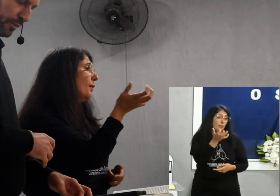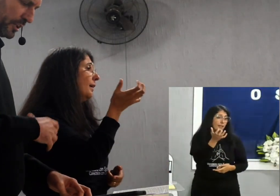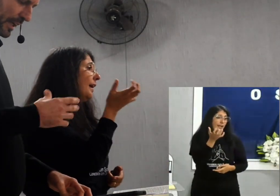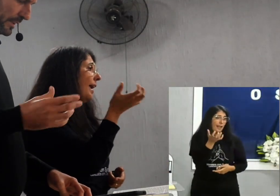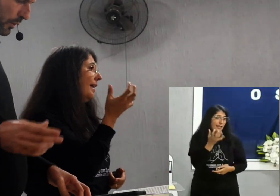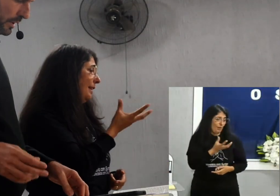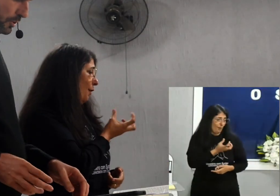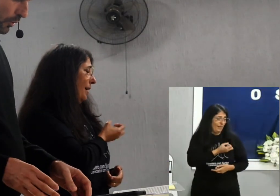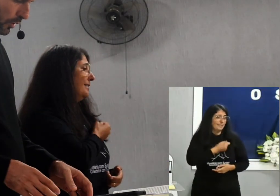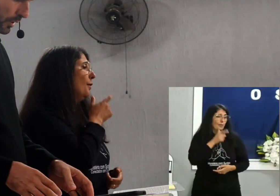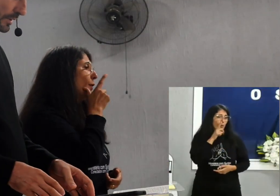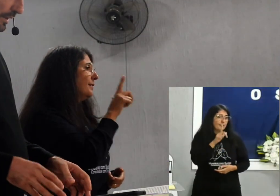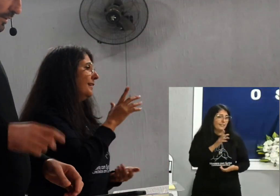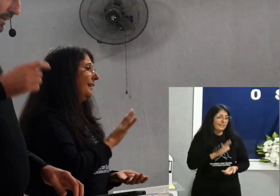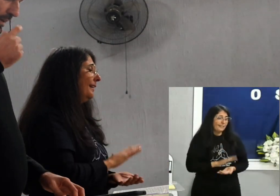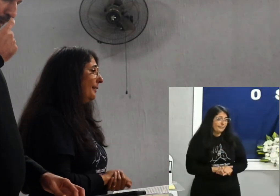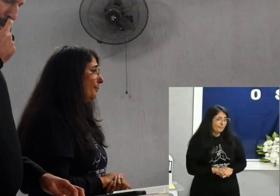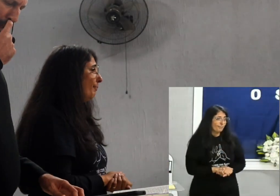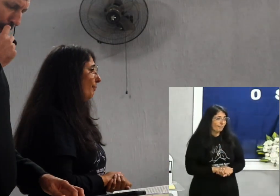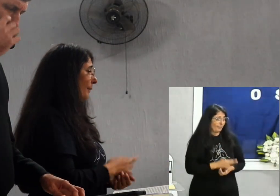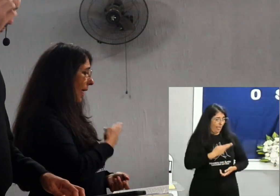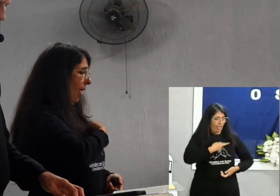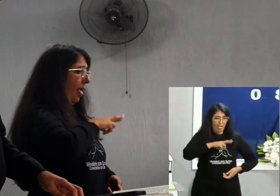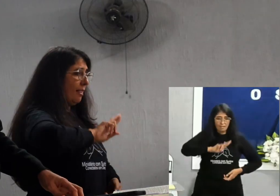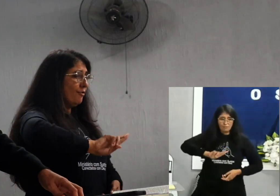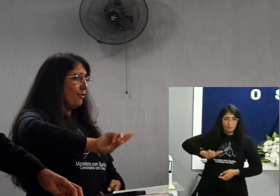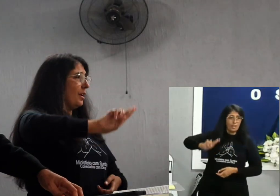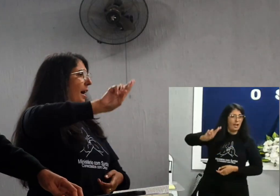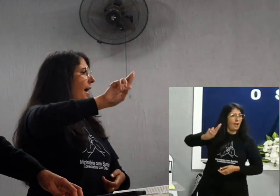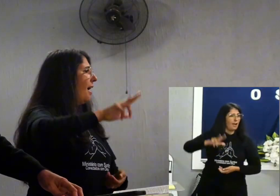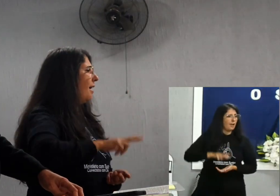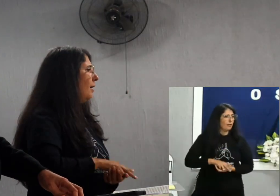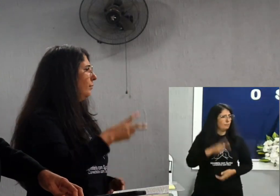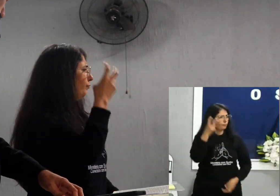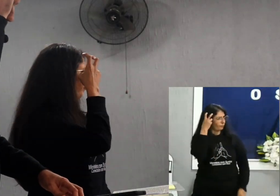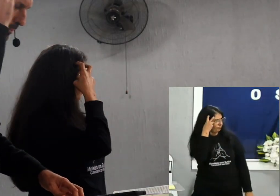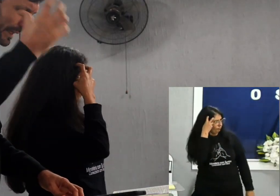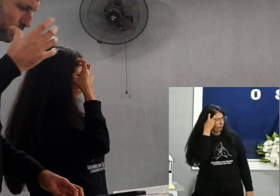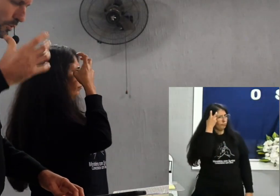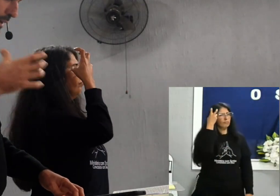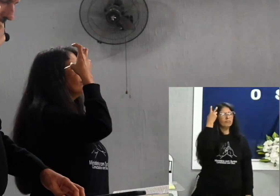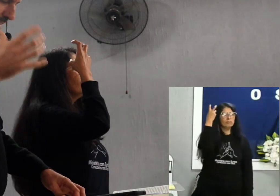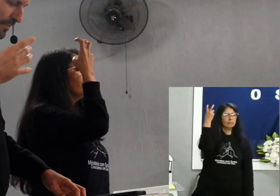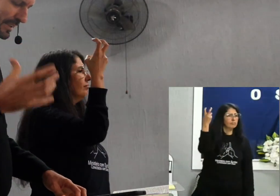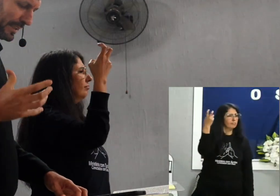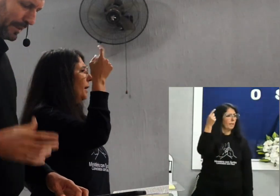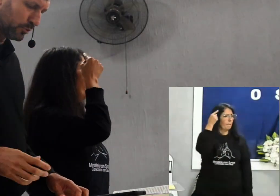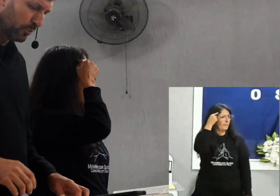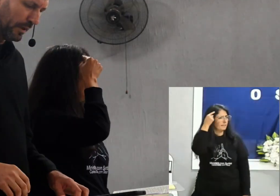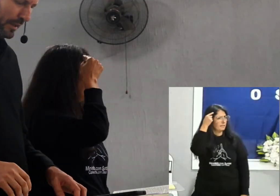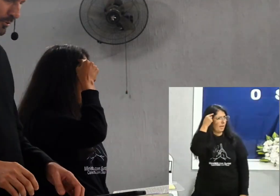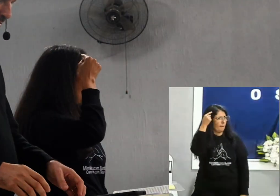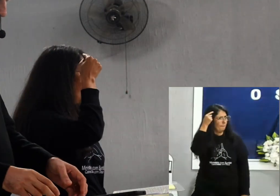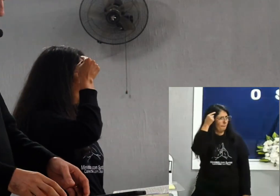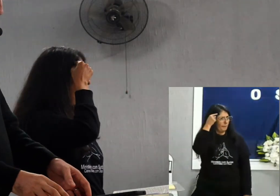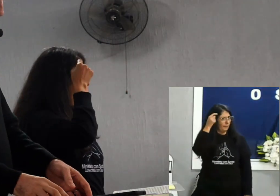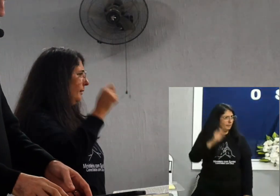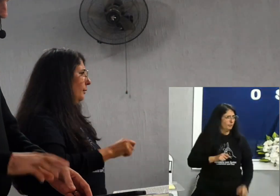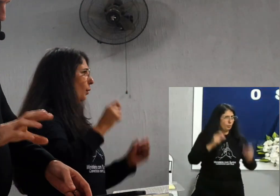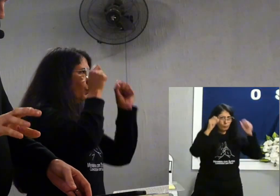A sofisticação religiosa, a intelectualidade, os pensamentos, né, mais avançados